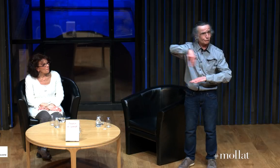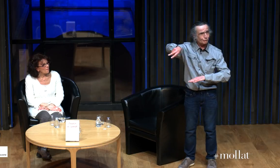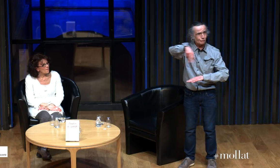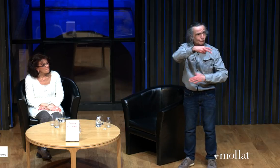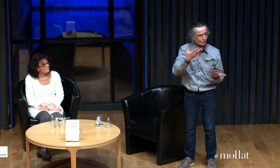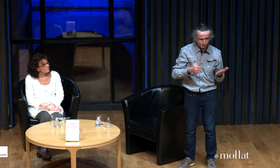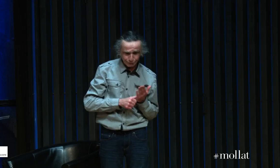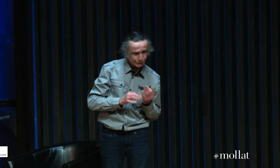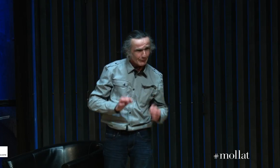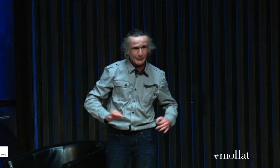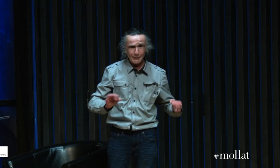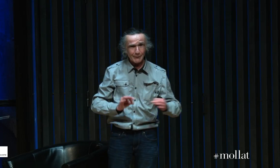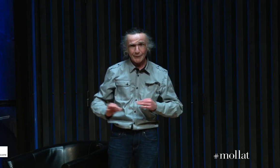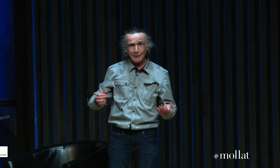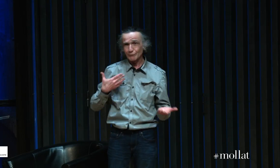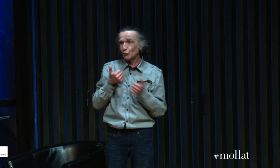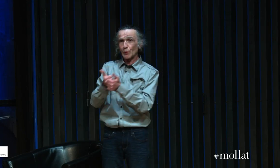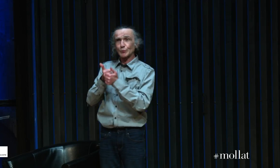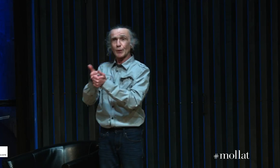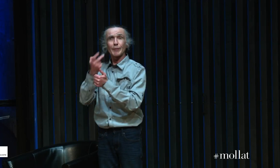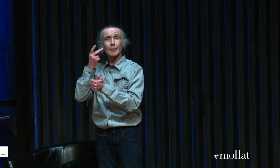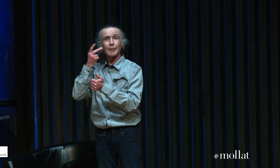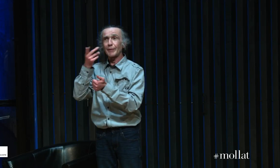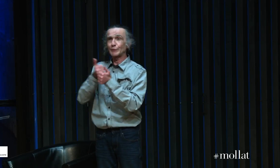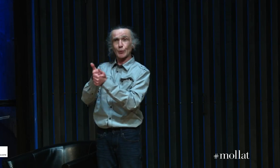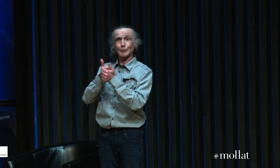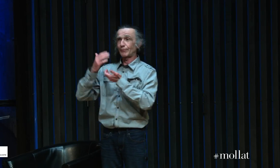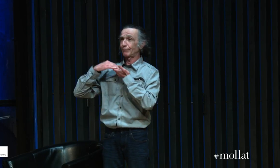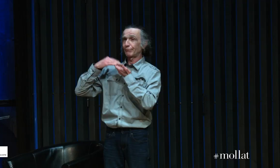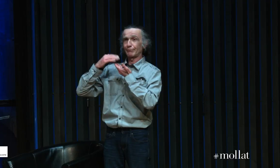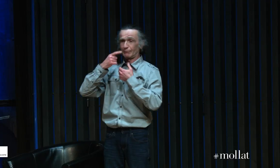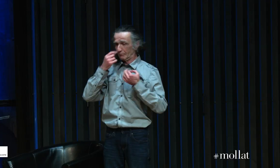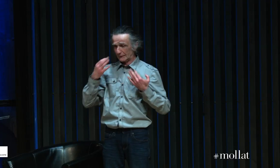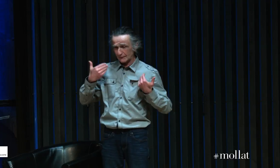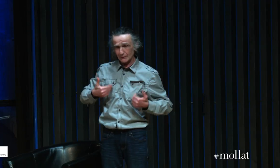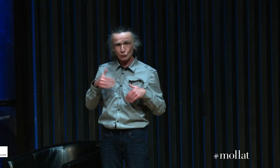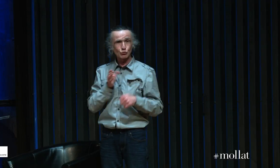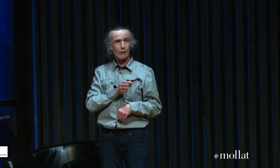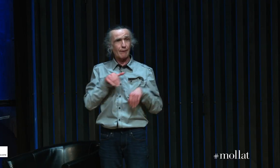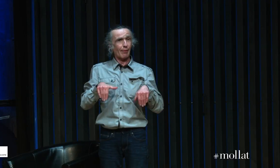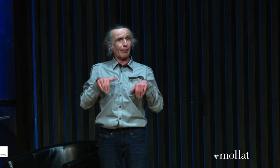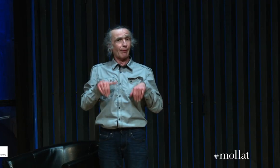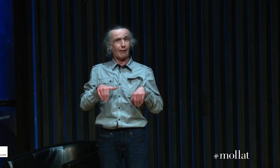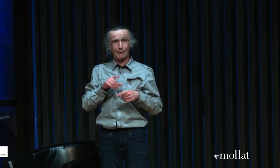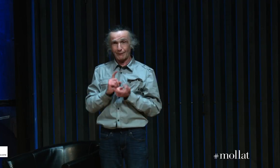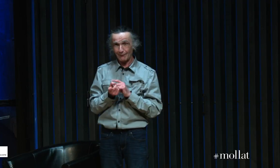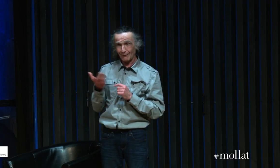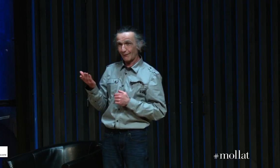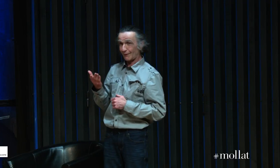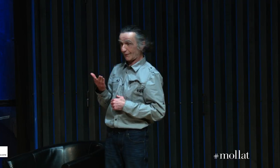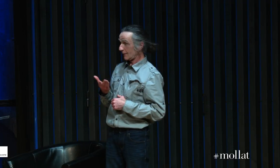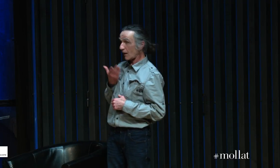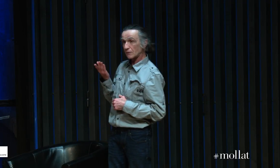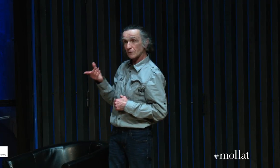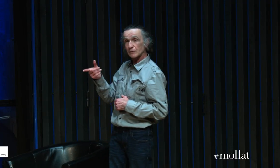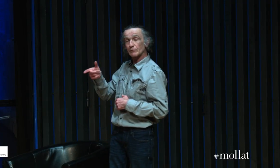vie. C'est-à-dire que j'avais l'impression d'avoir passé ma vie dans l'air, comme ça, un peu perturbée. Et là, je prenais place, je